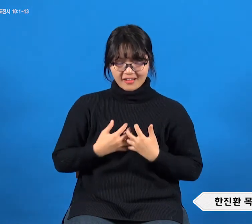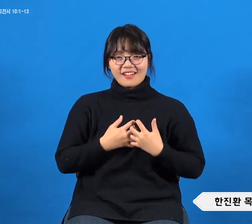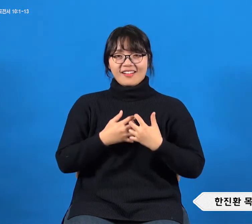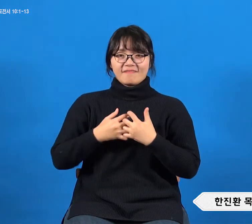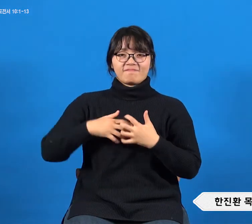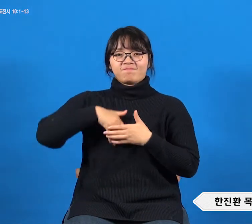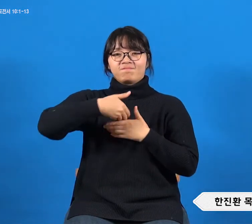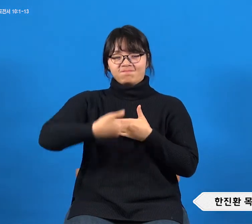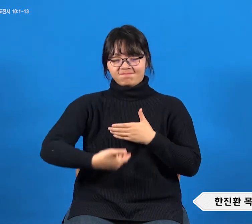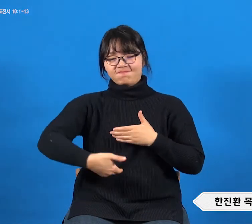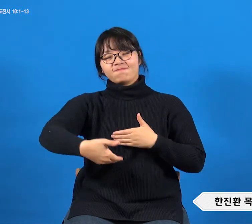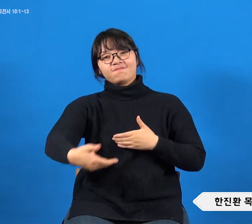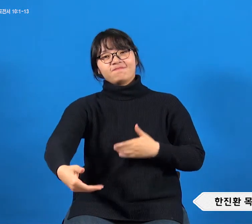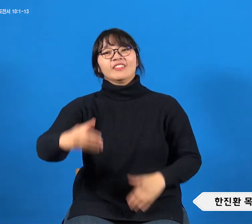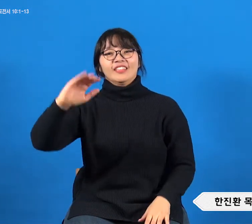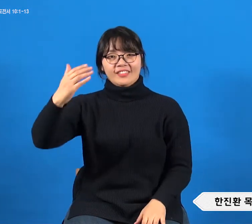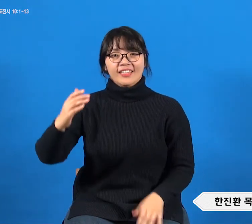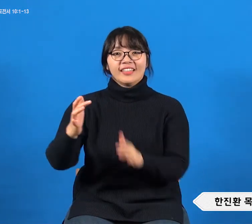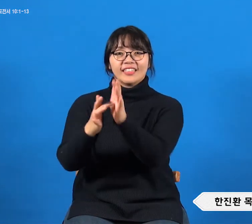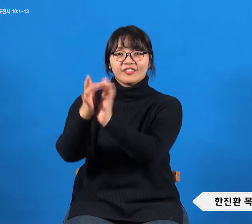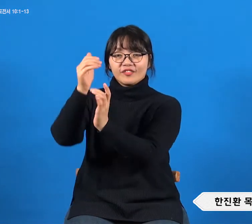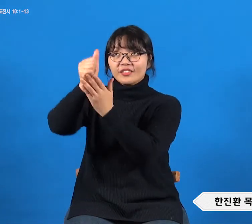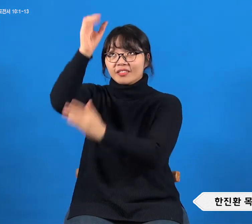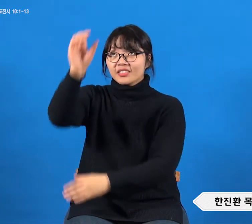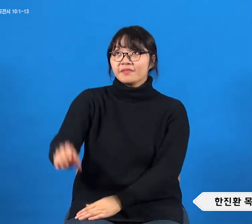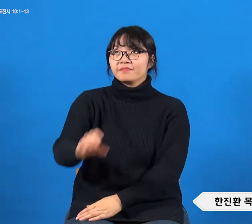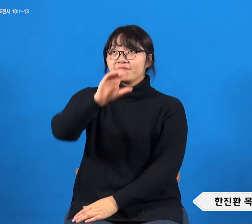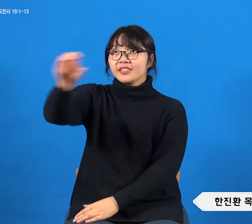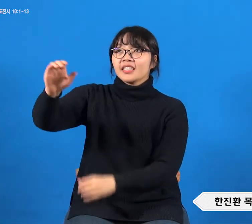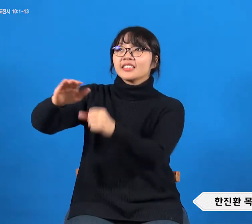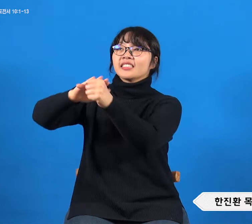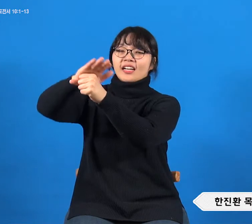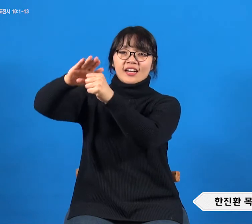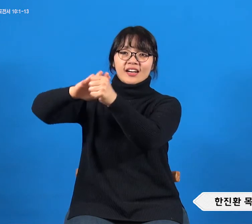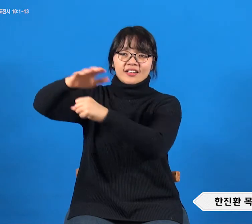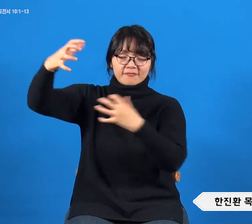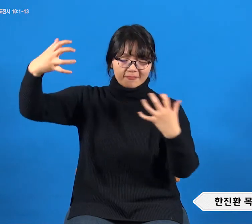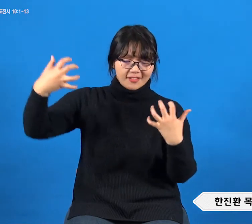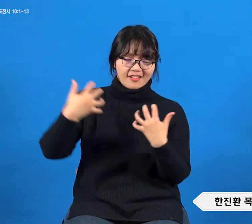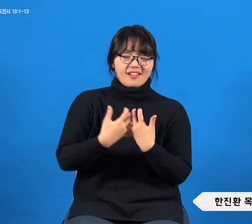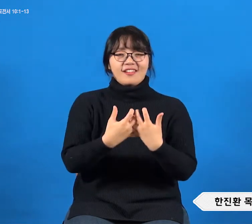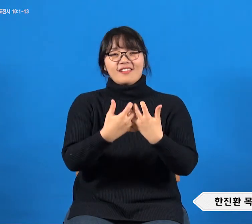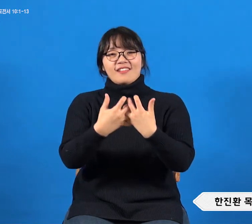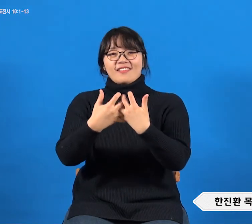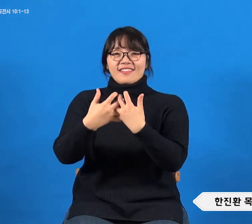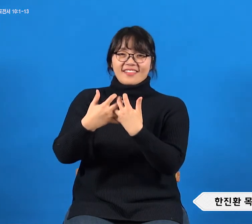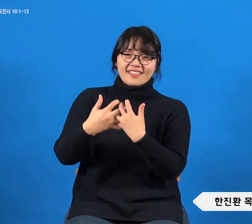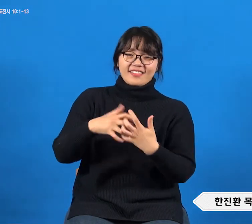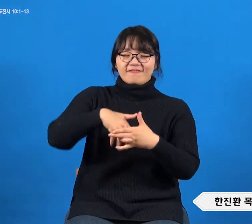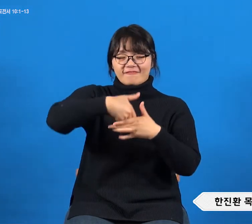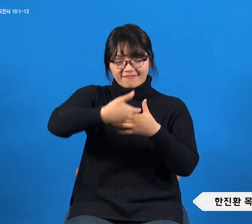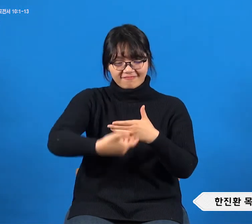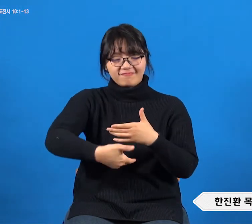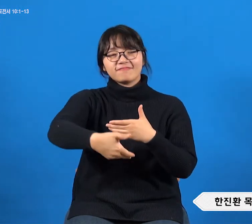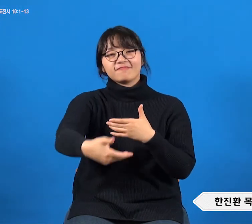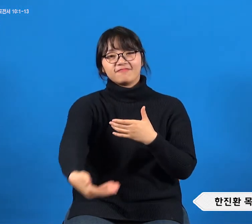됩니다. 십자가의 사랑이 흘러넘쳐야 됩니다. 그것이 거룩한 정서로 충만해지는